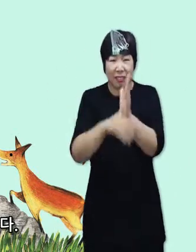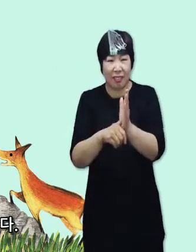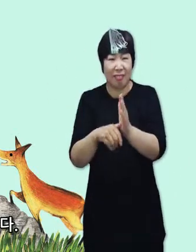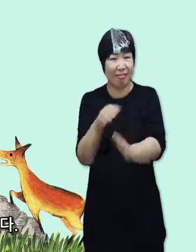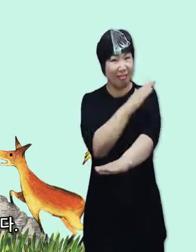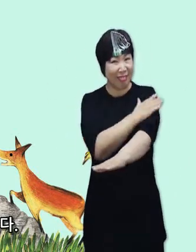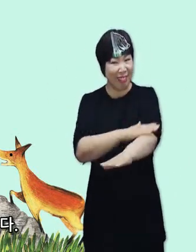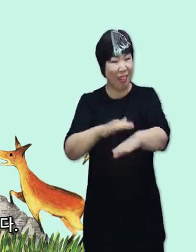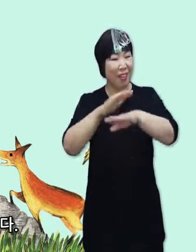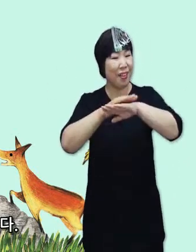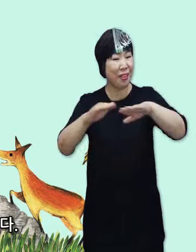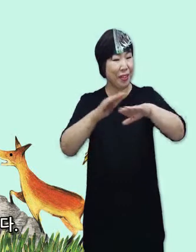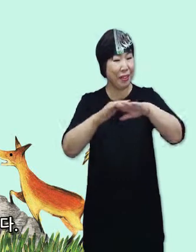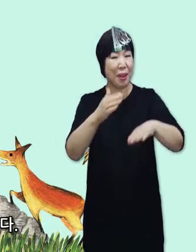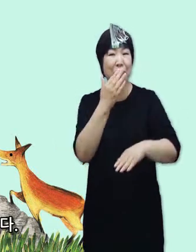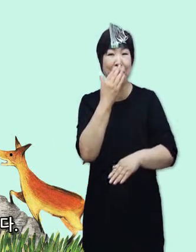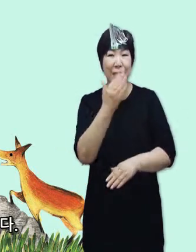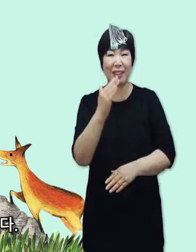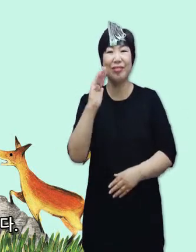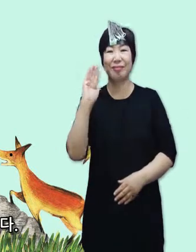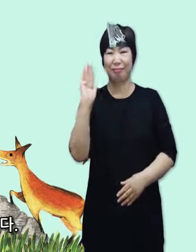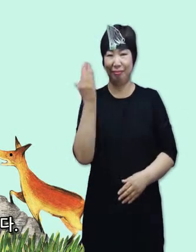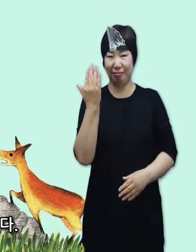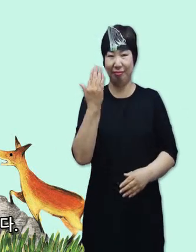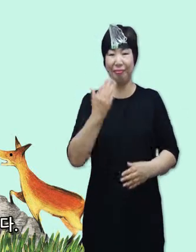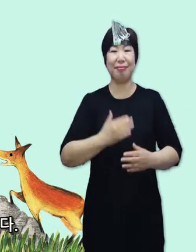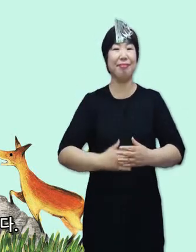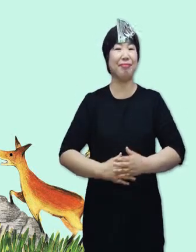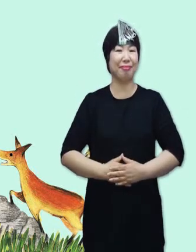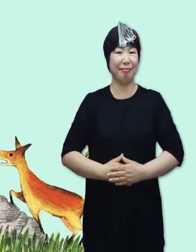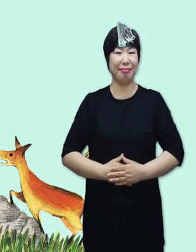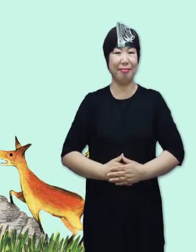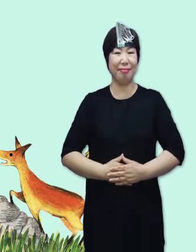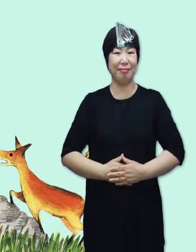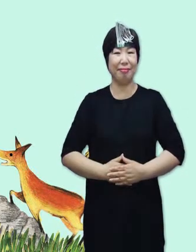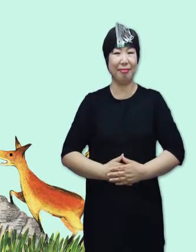때 잘 대처할 수 있단다.